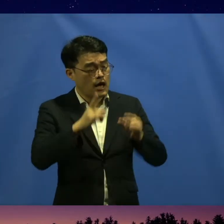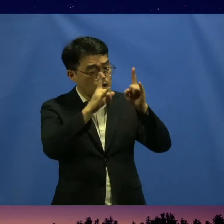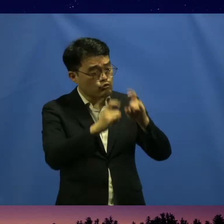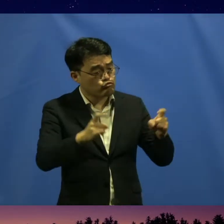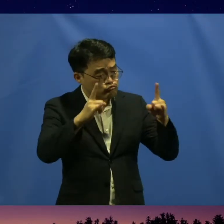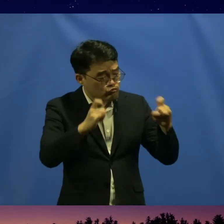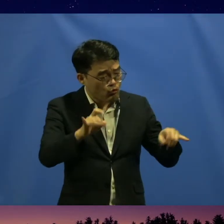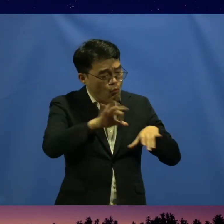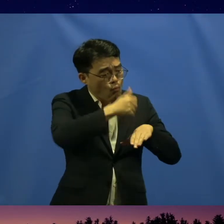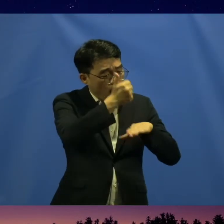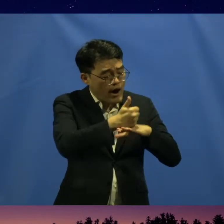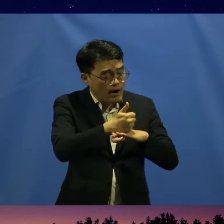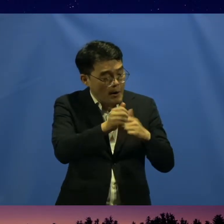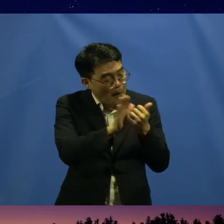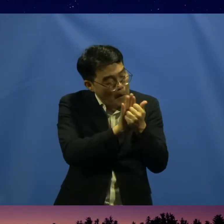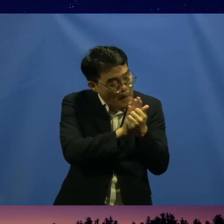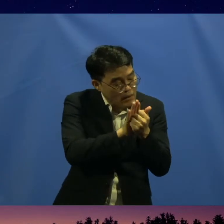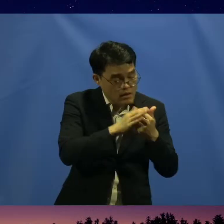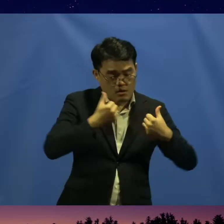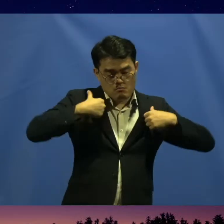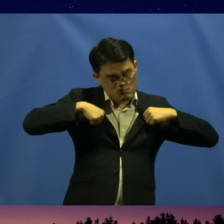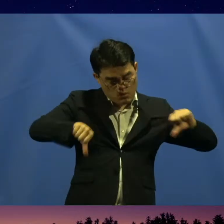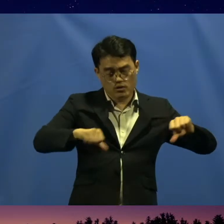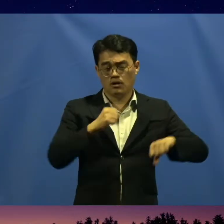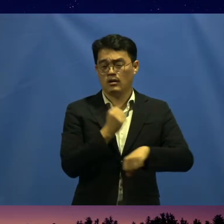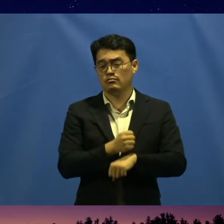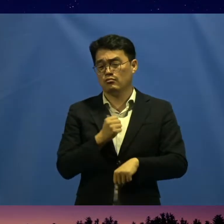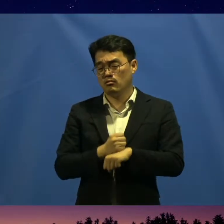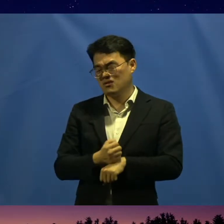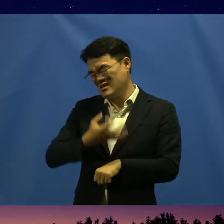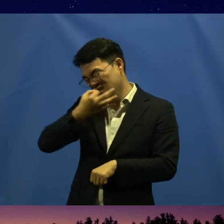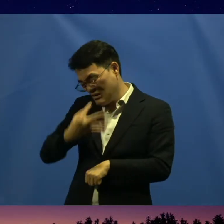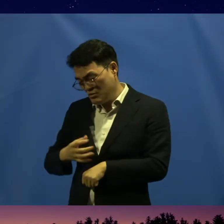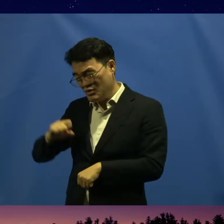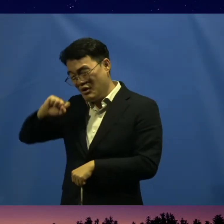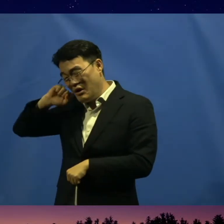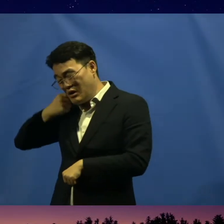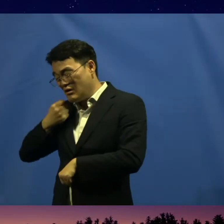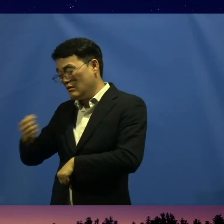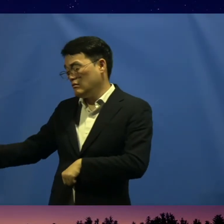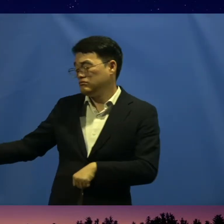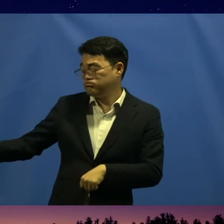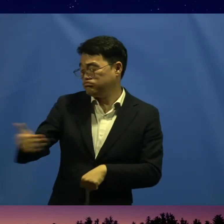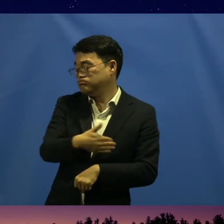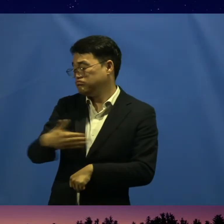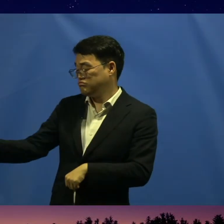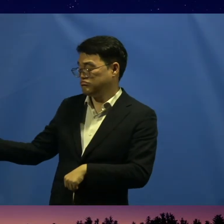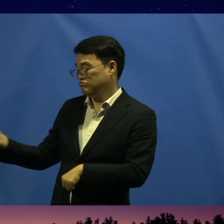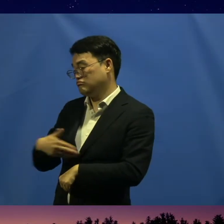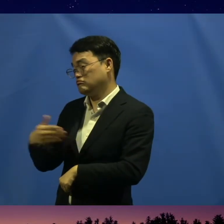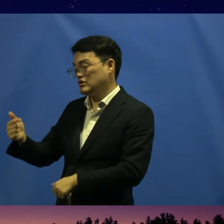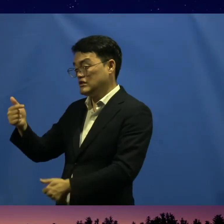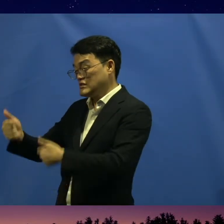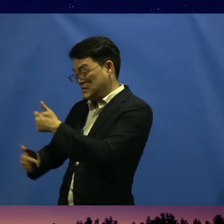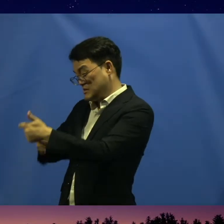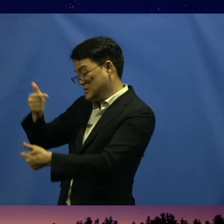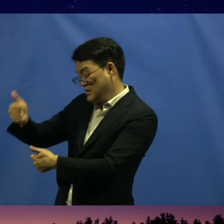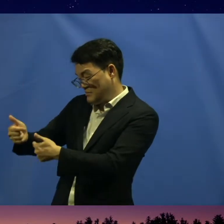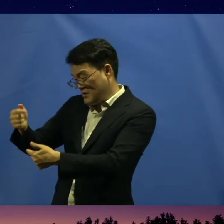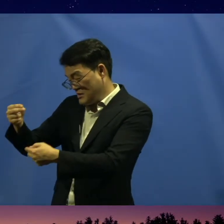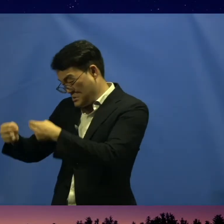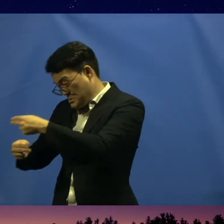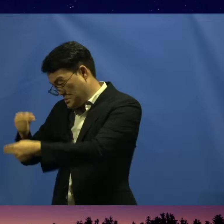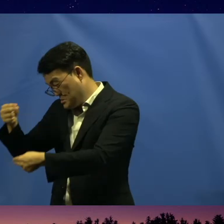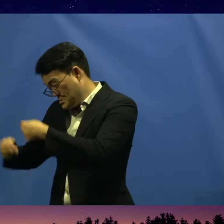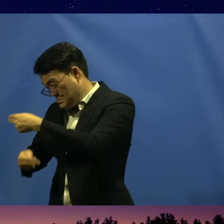수 있었지만 그 이방의 나라에서 모든 걸 포기하고 힘들고 어려운 그 자기를 죽이려 하는 그 한가운데로 들어가서